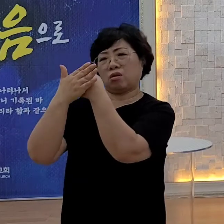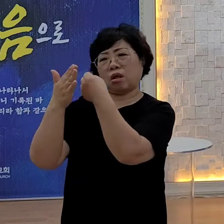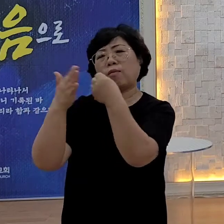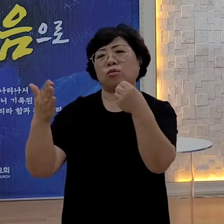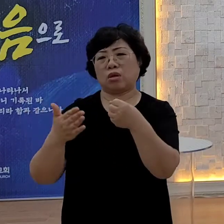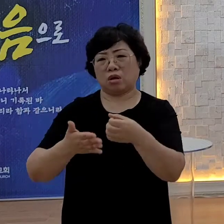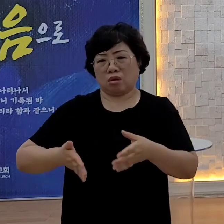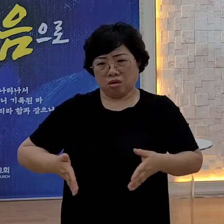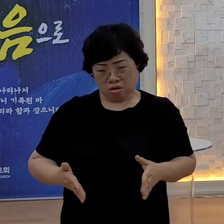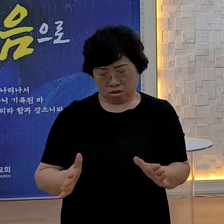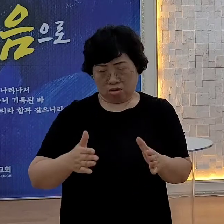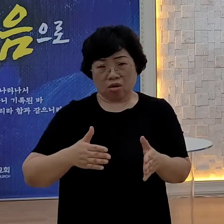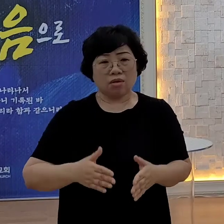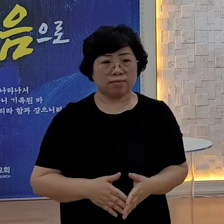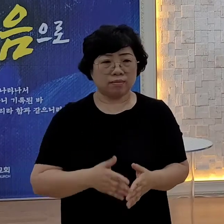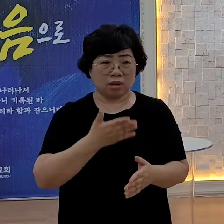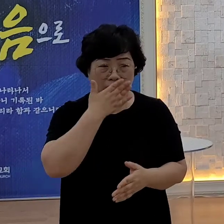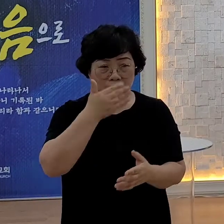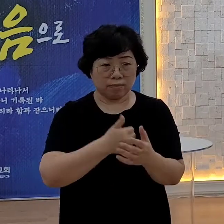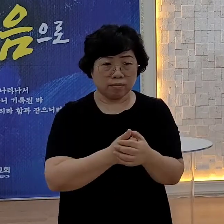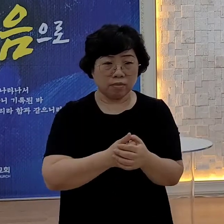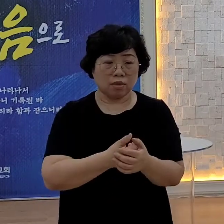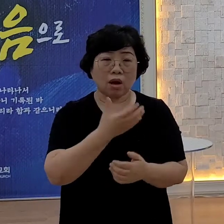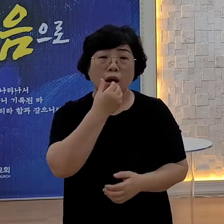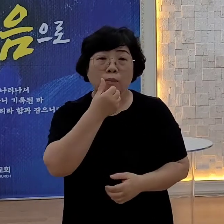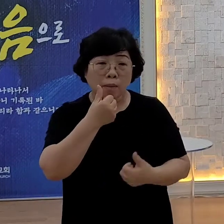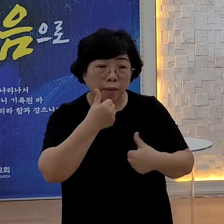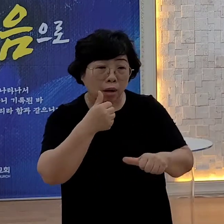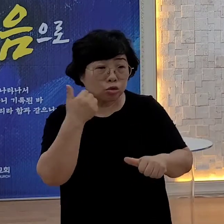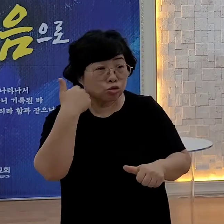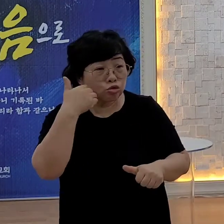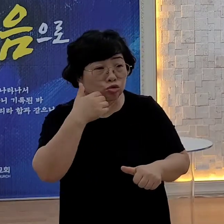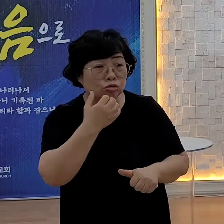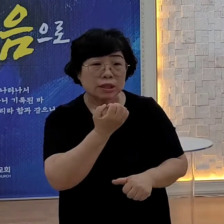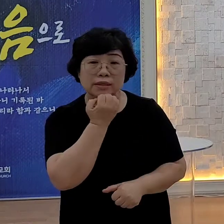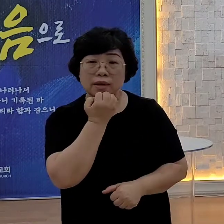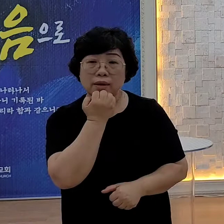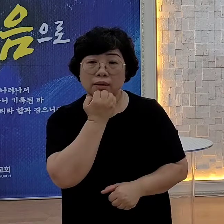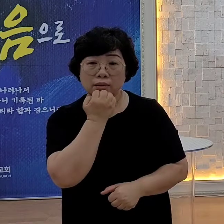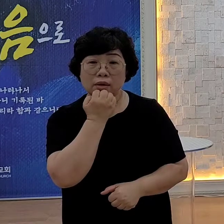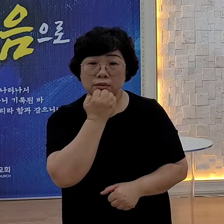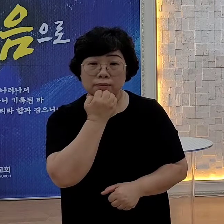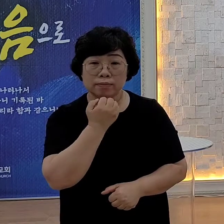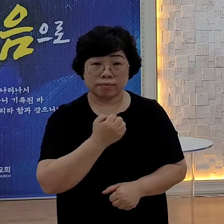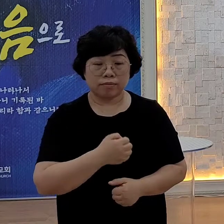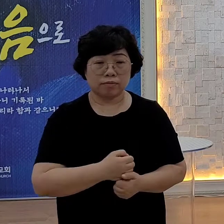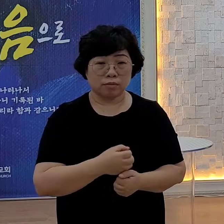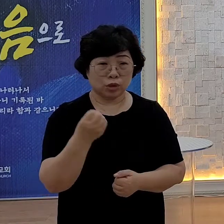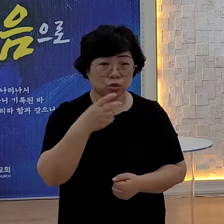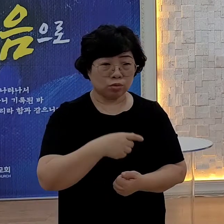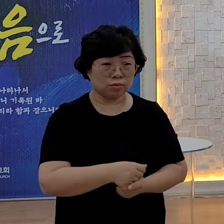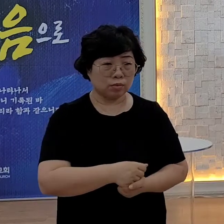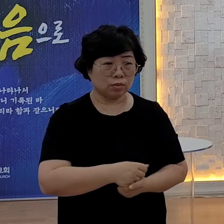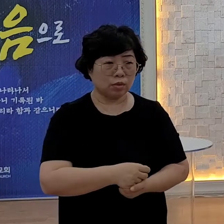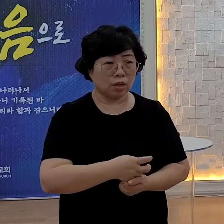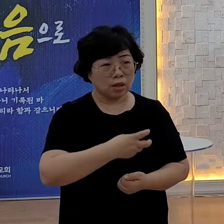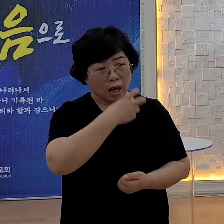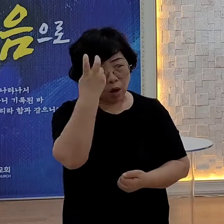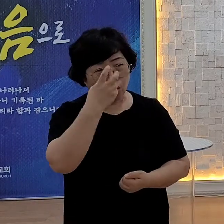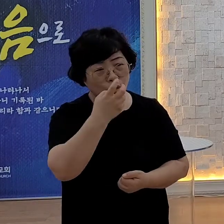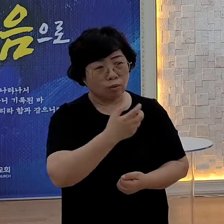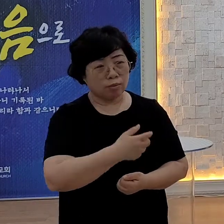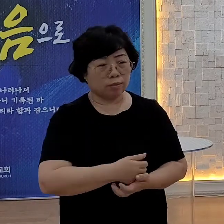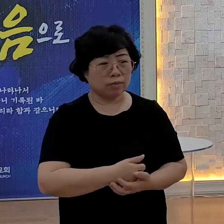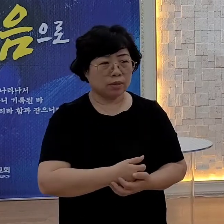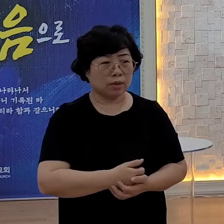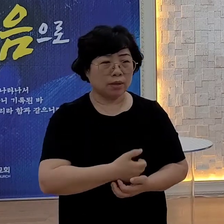낳았죠. 아브라함의 아들이 누구예요? 이삭. 그죠? 이삭이 야곱이 요셉. 가지